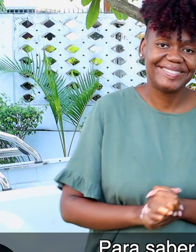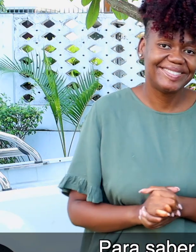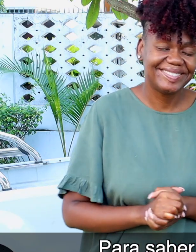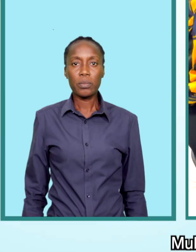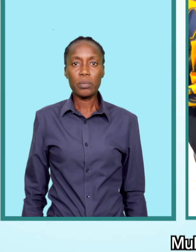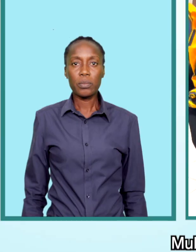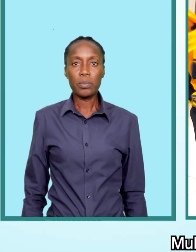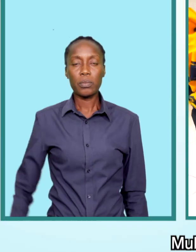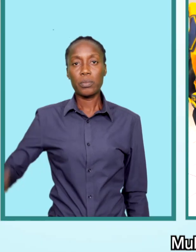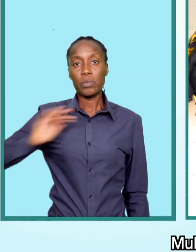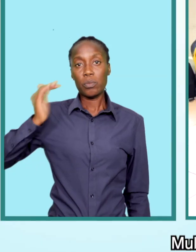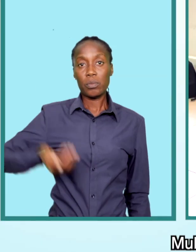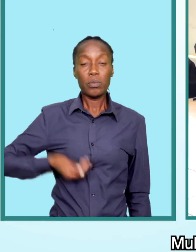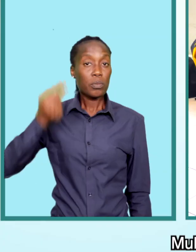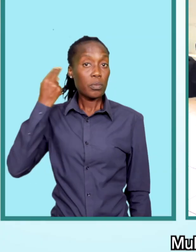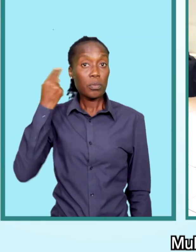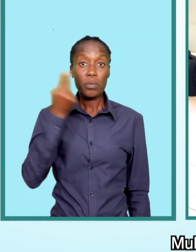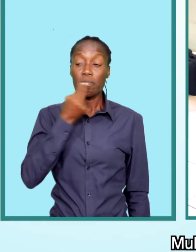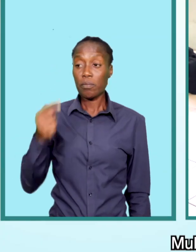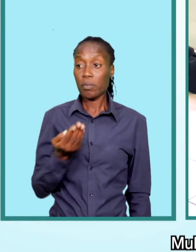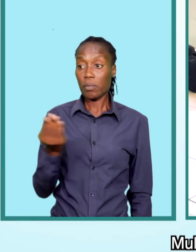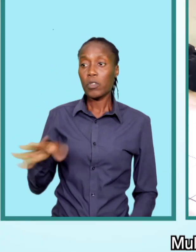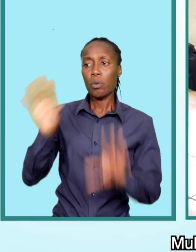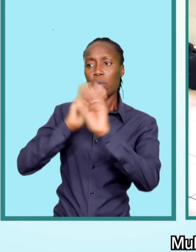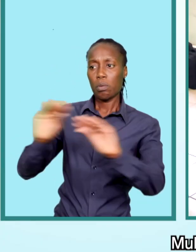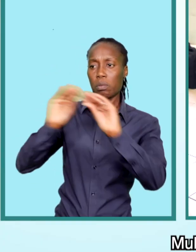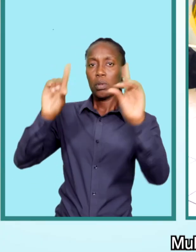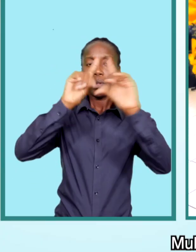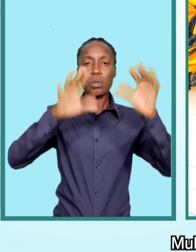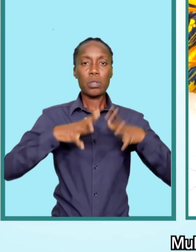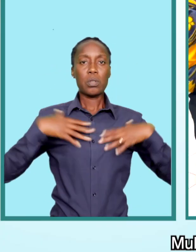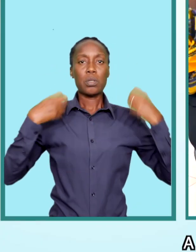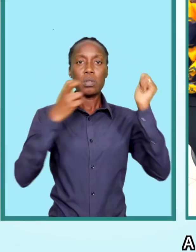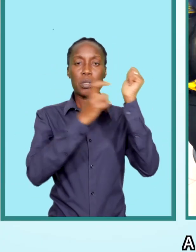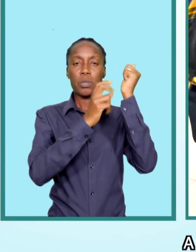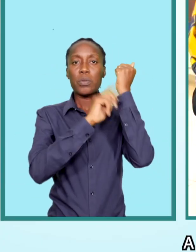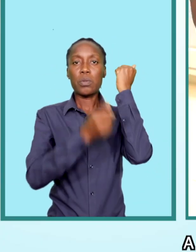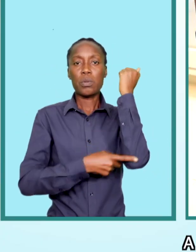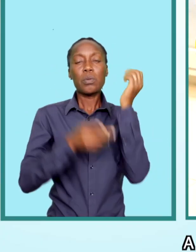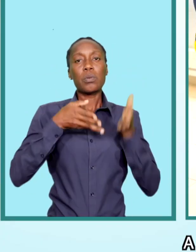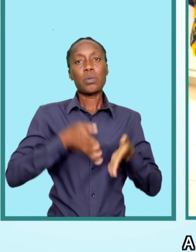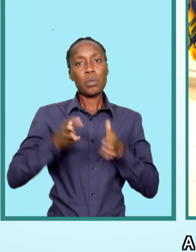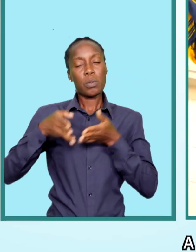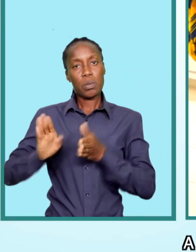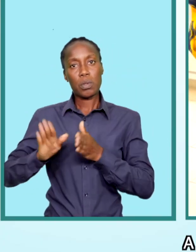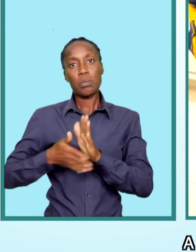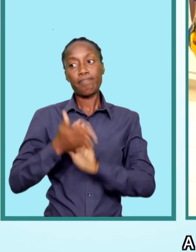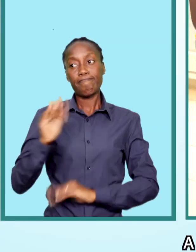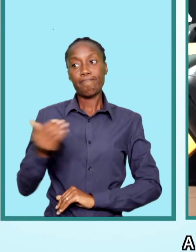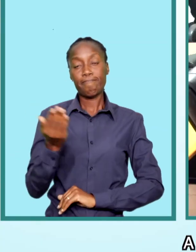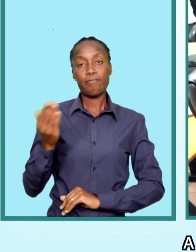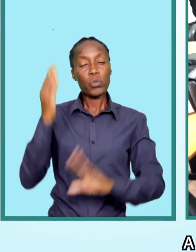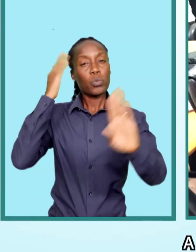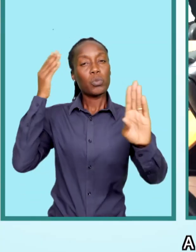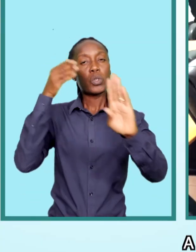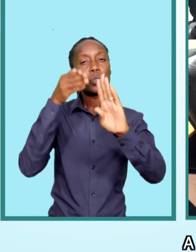segue. Mulheres surdas são capacitadas em saúde sexual e reprodutiva. A iniciativa tem como